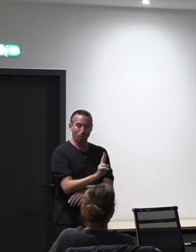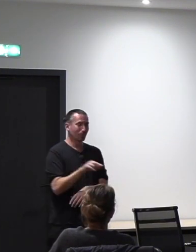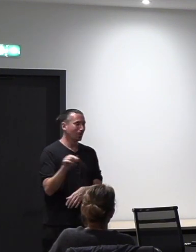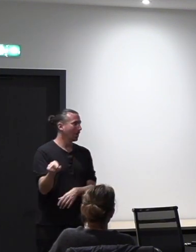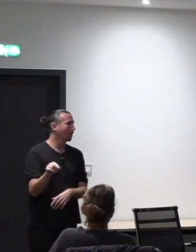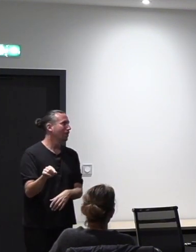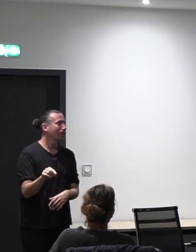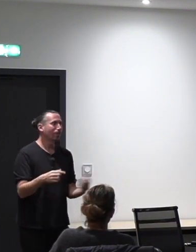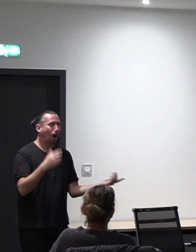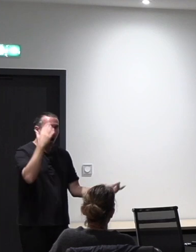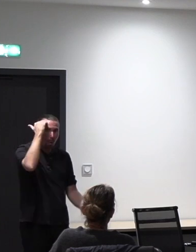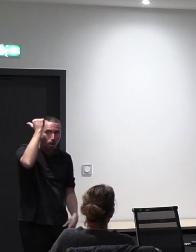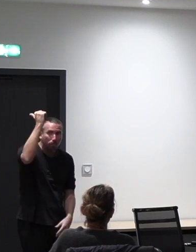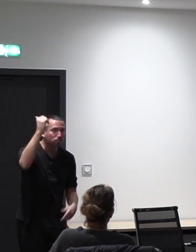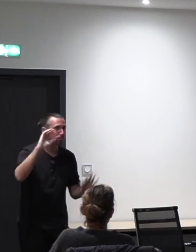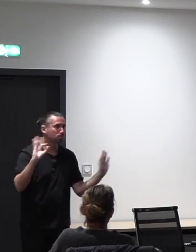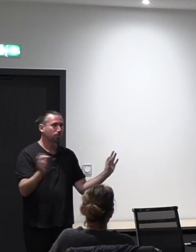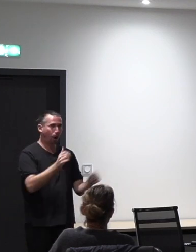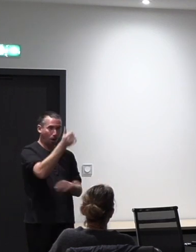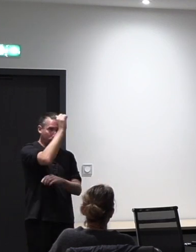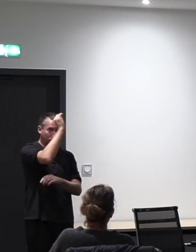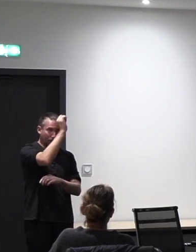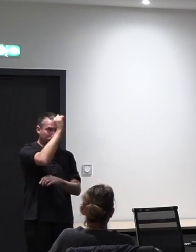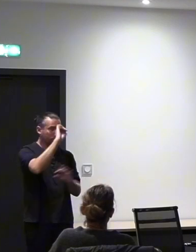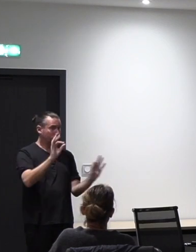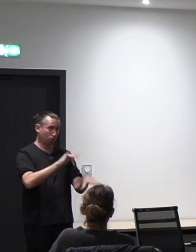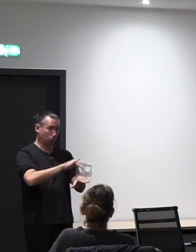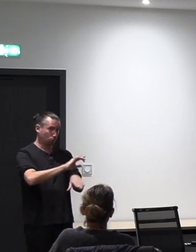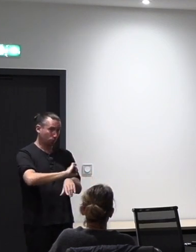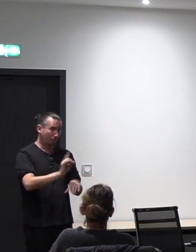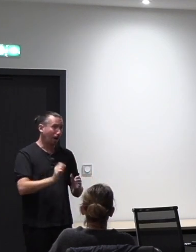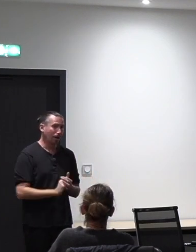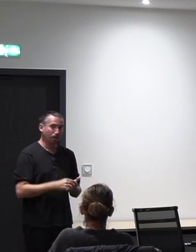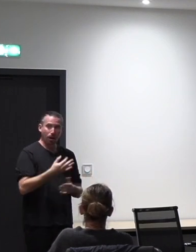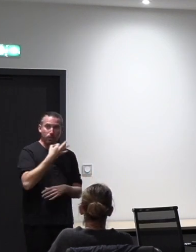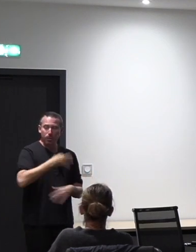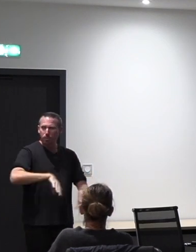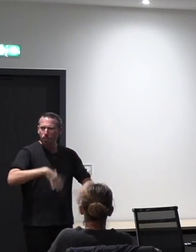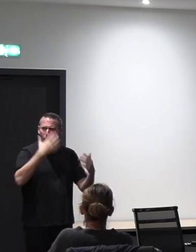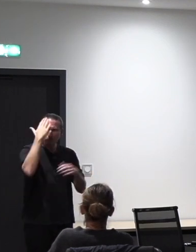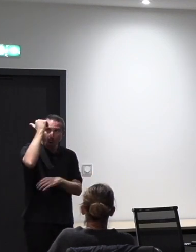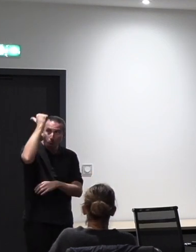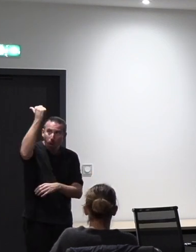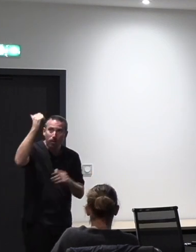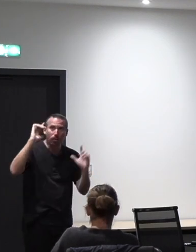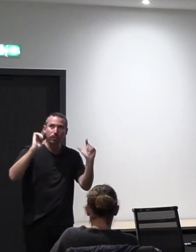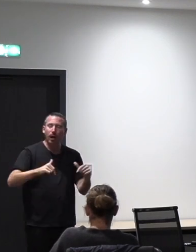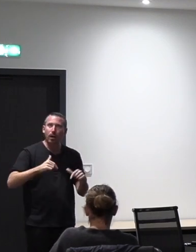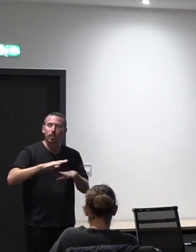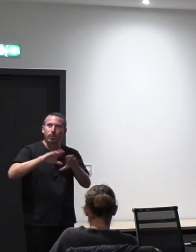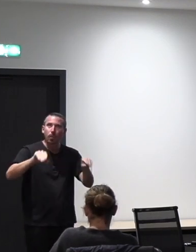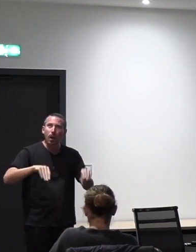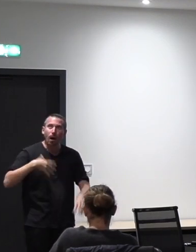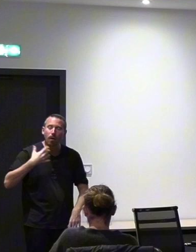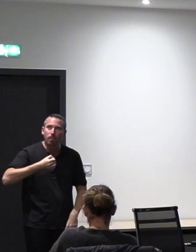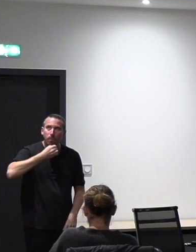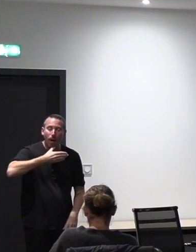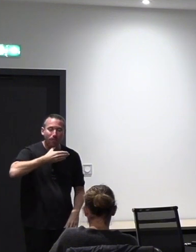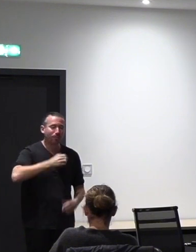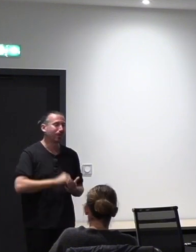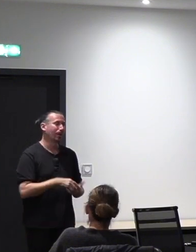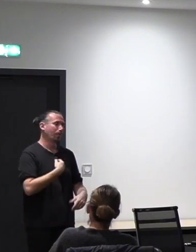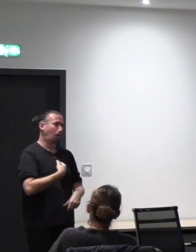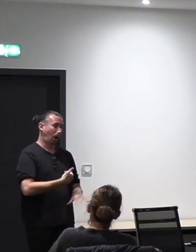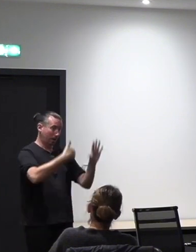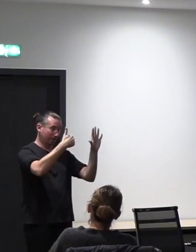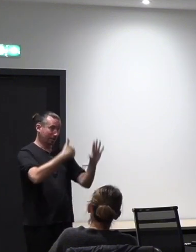pas croyant, enfin il n'est pas croyant, il n'est pas baptisé et tout, mais il m'a dit quand même, il y a un truc, quelle que soit la croyance des gens, on ferme la parenthèse. Donc je vais à 6h du matin dans un